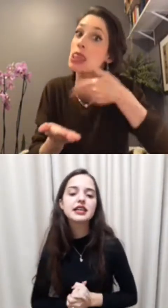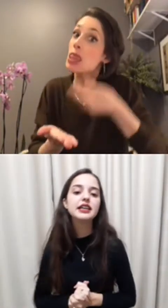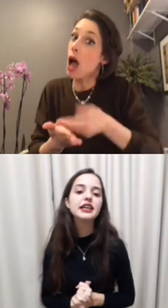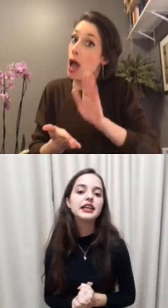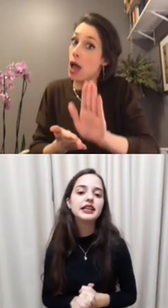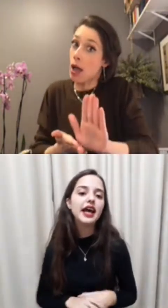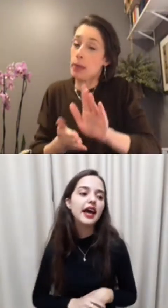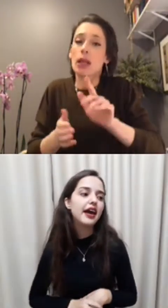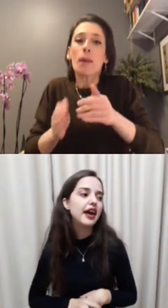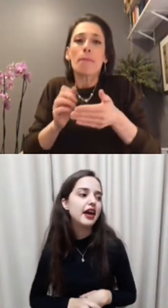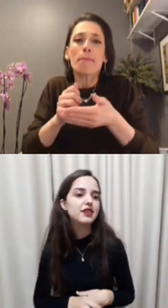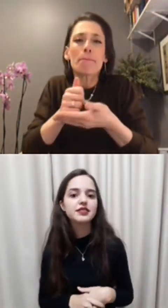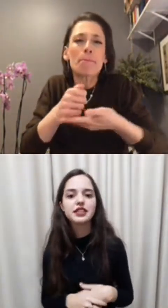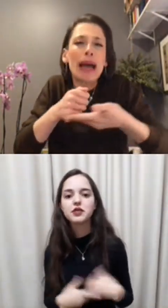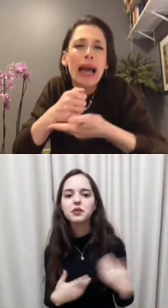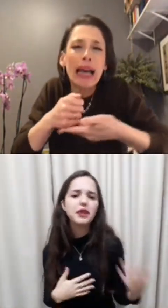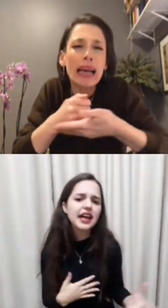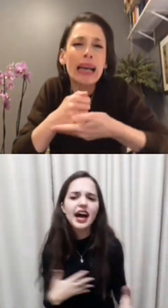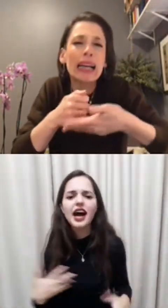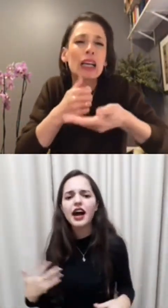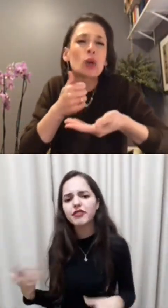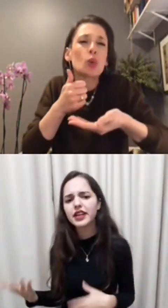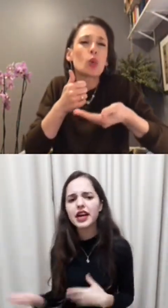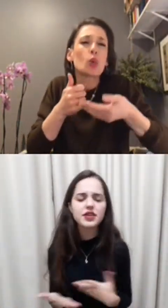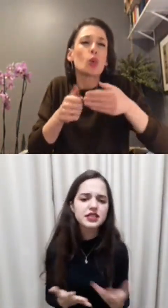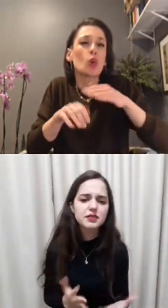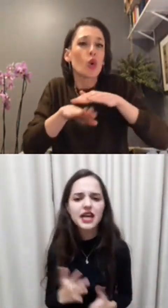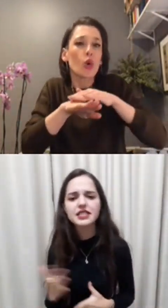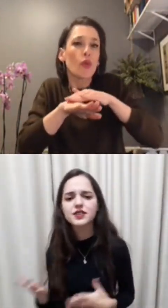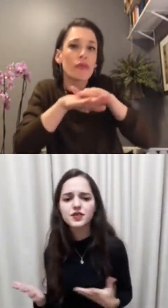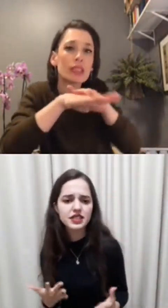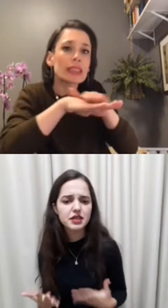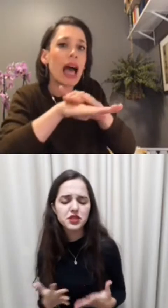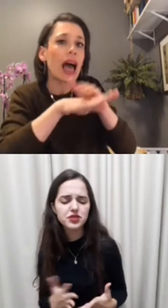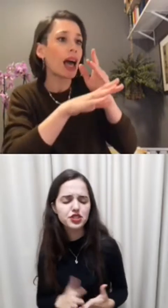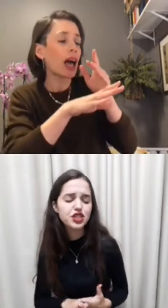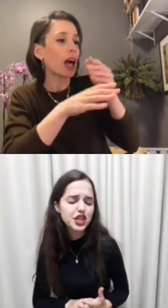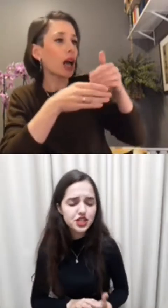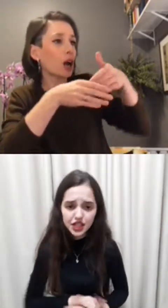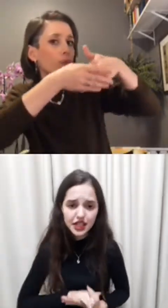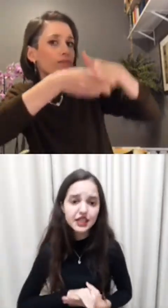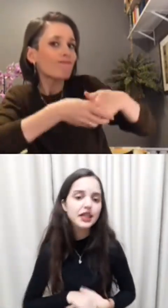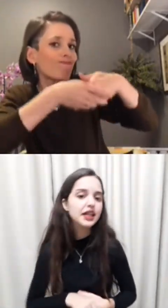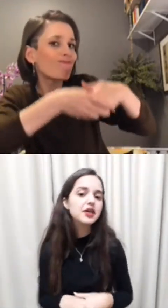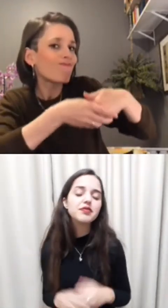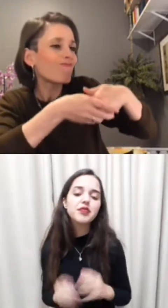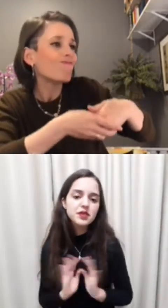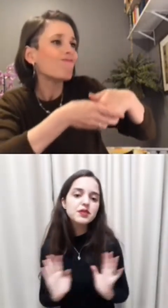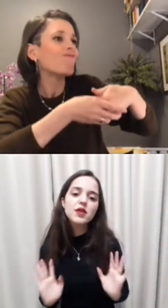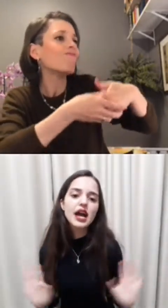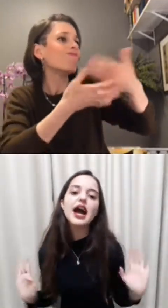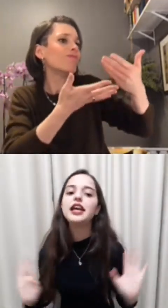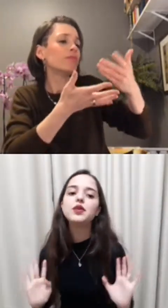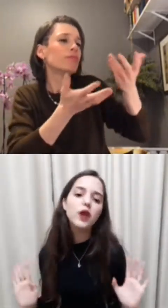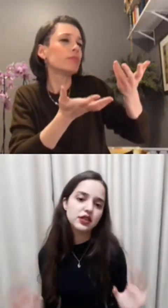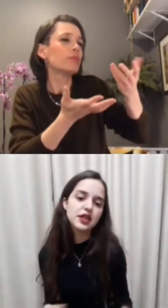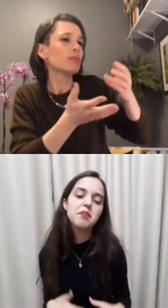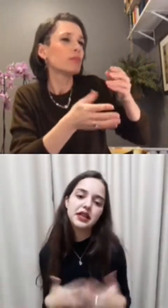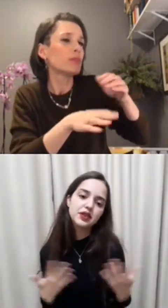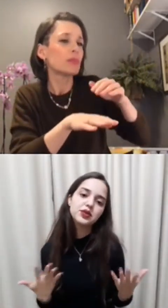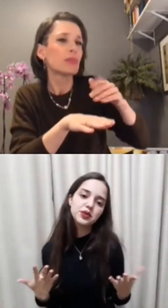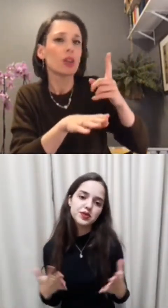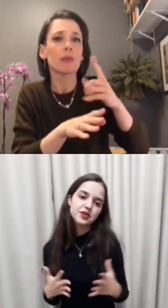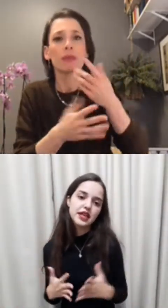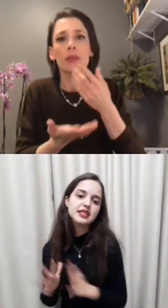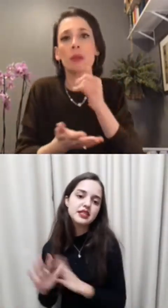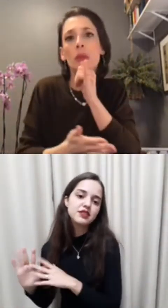conversa, né? Conseguir cumprimentar, falar coisas básicas, coisas simples do dia a dia. Vamos colocar aí um ano, dependendo